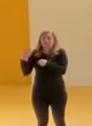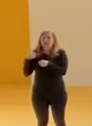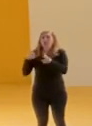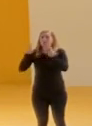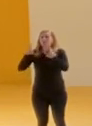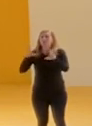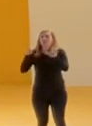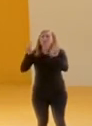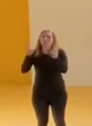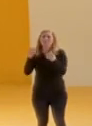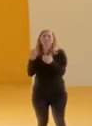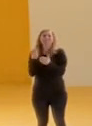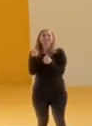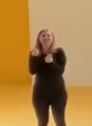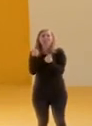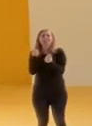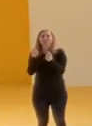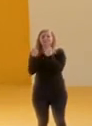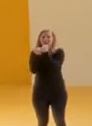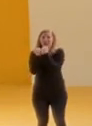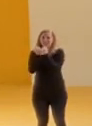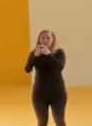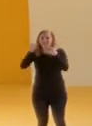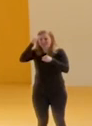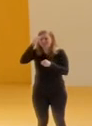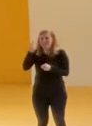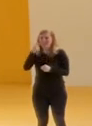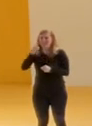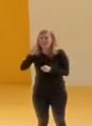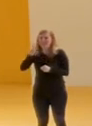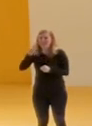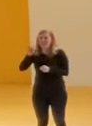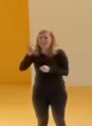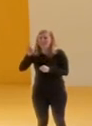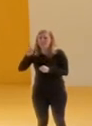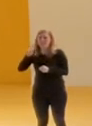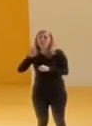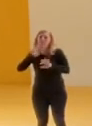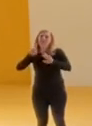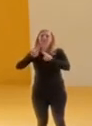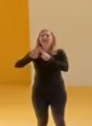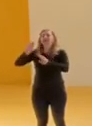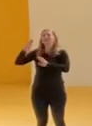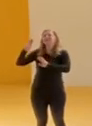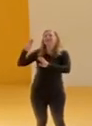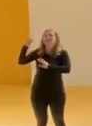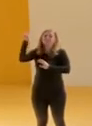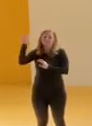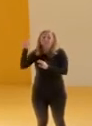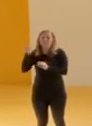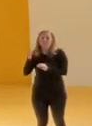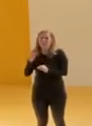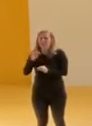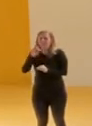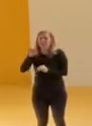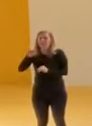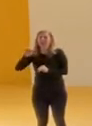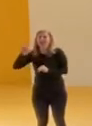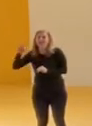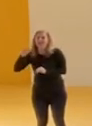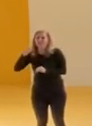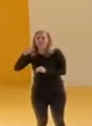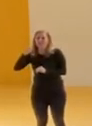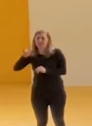zdekretowy papierowy tworzony po prostu praktycznie na zawołanie jak to po angielsku jest ładnie Fiat many Fiat czyli niech się stanie